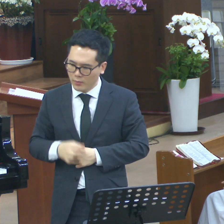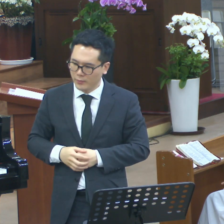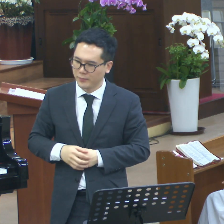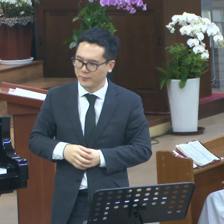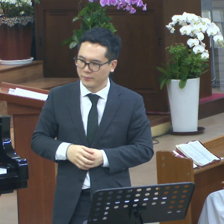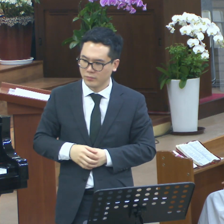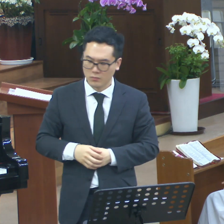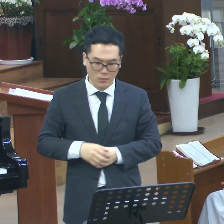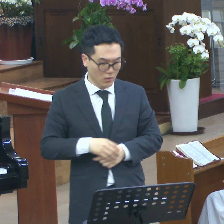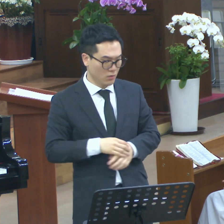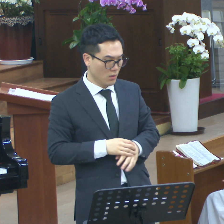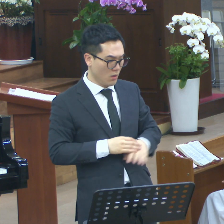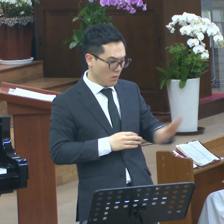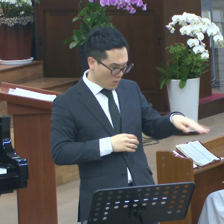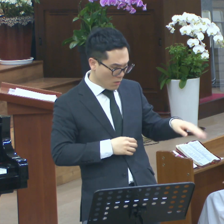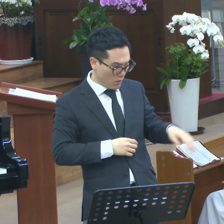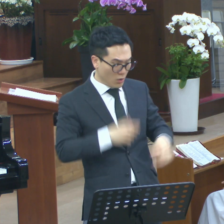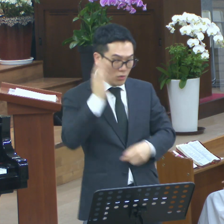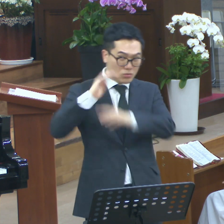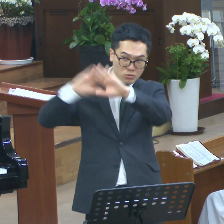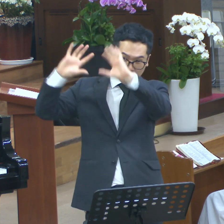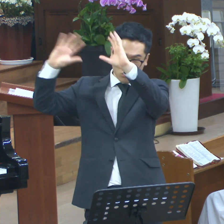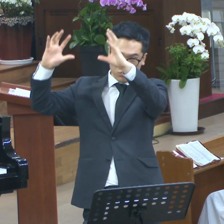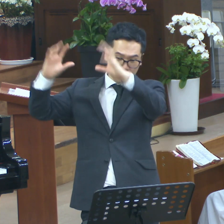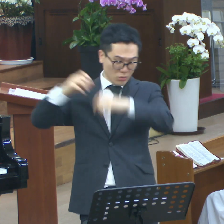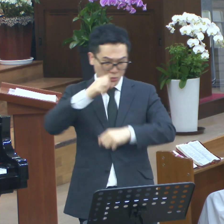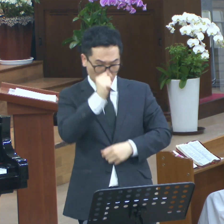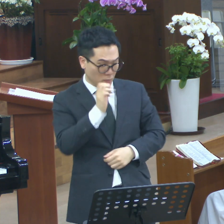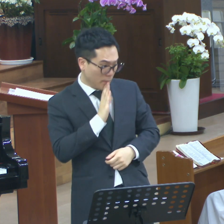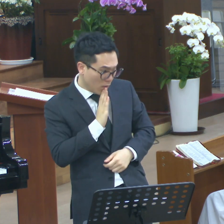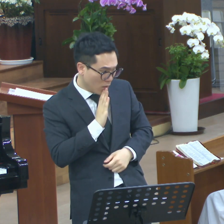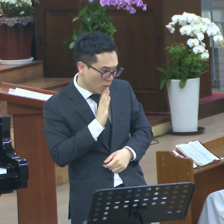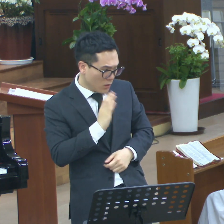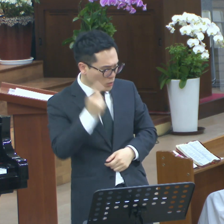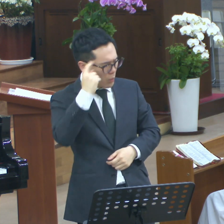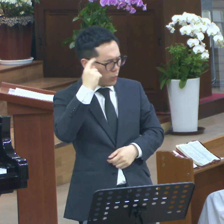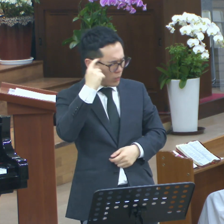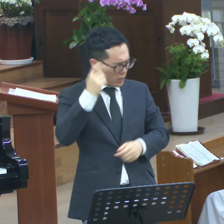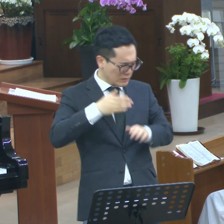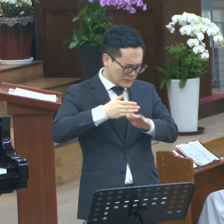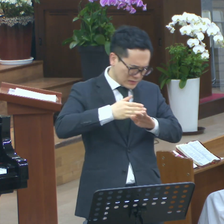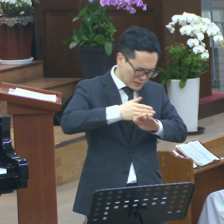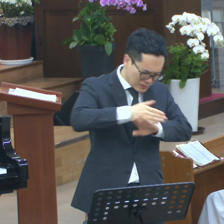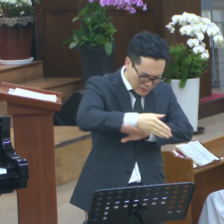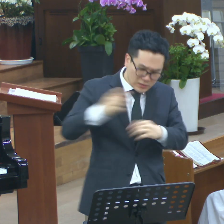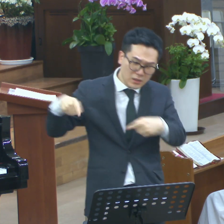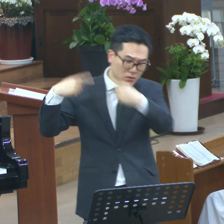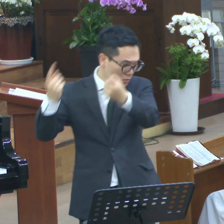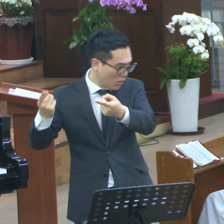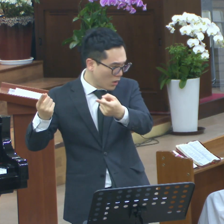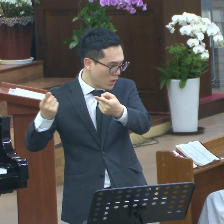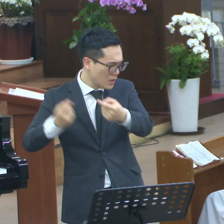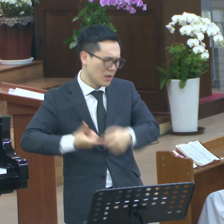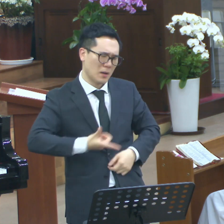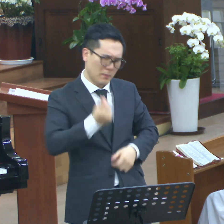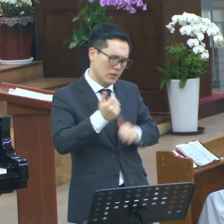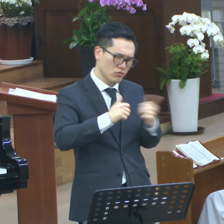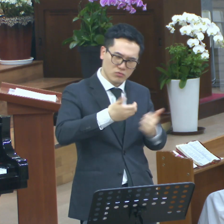거예요. 여러분 하나님께서 내세의 영광을 우리에게 주셨는데 그거를 말씀으로 약속을 주셨어요. 그